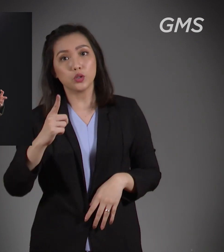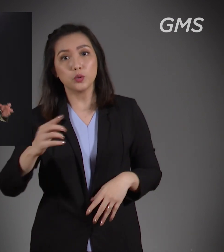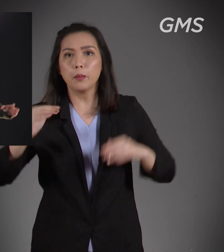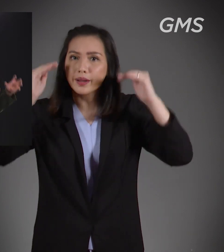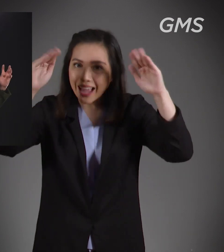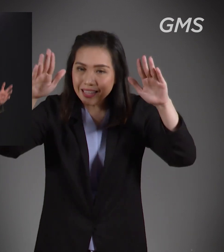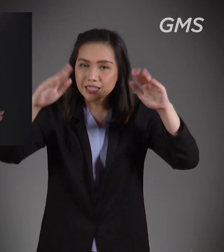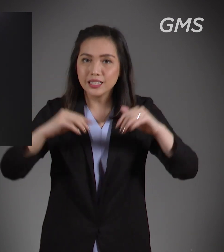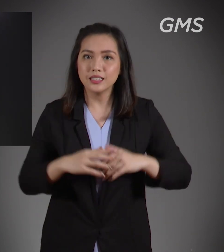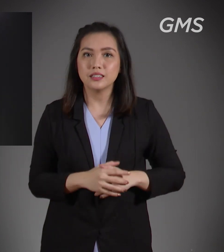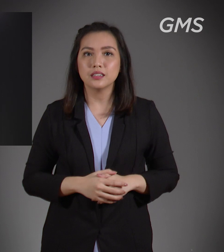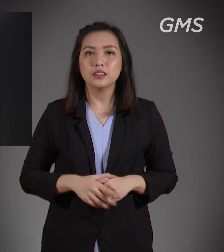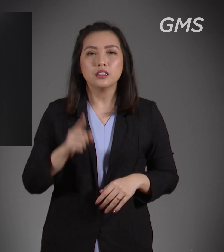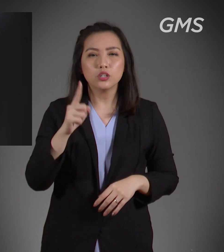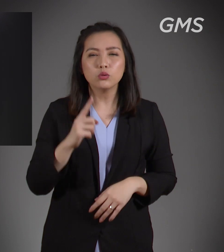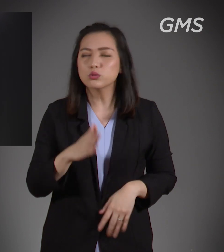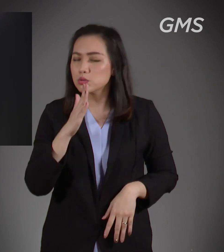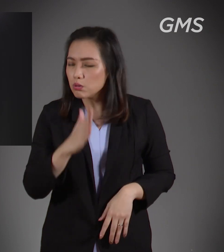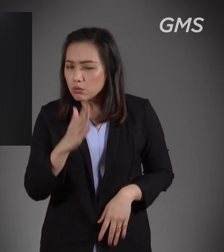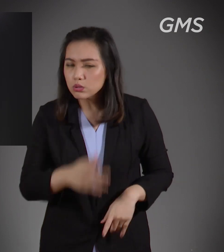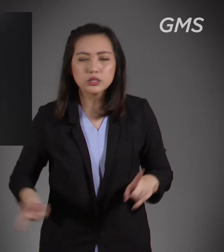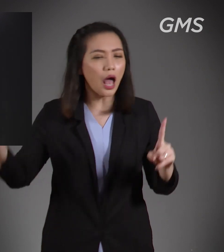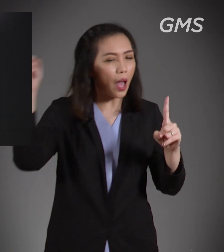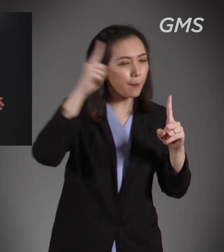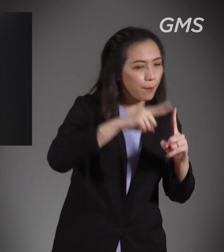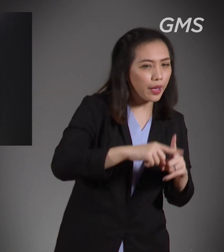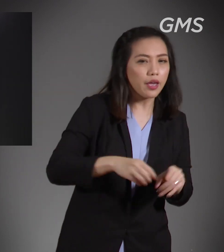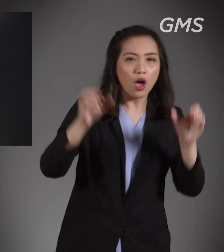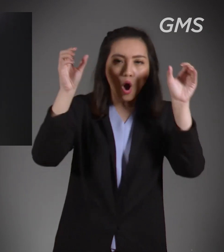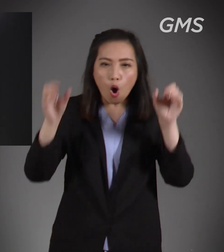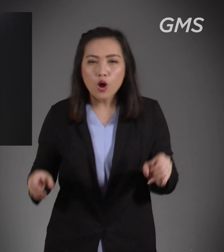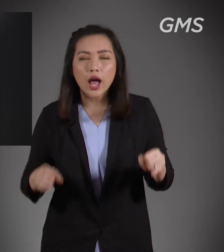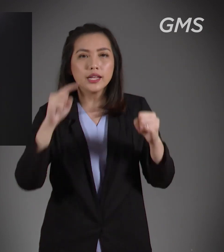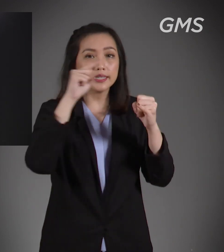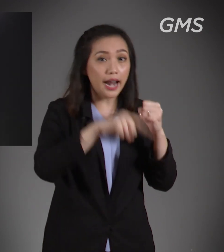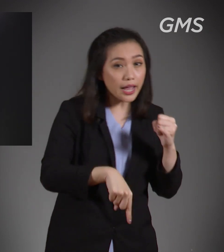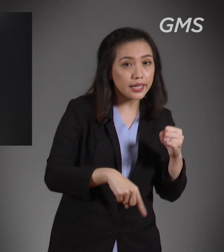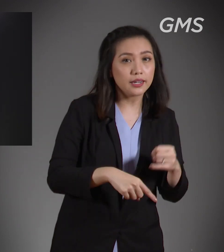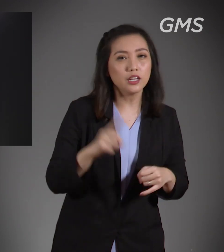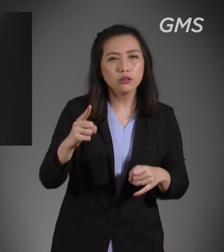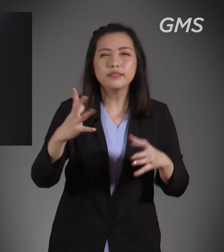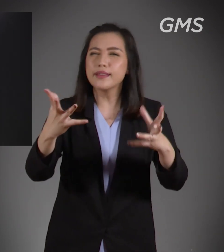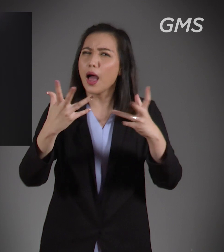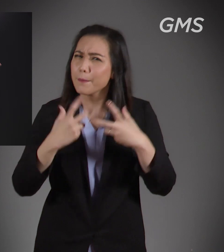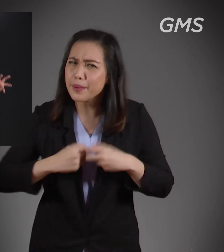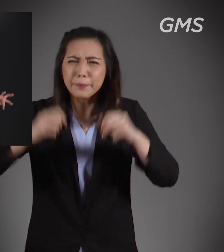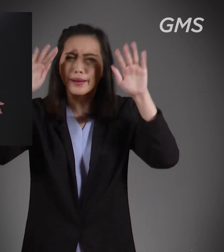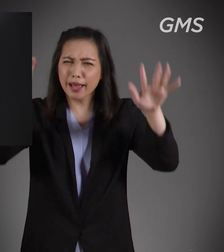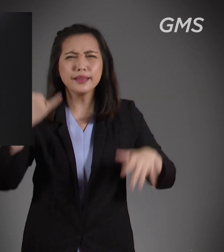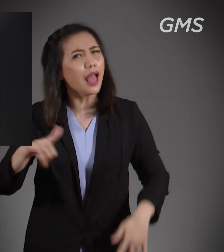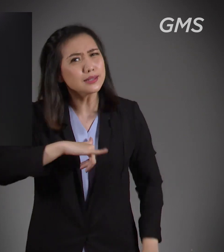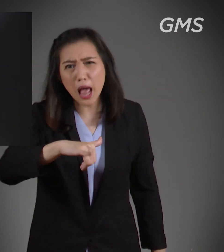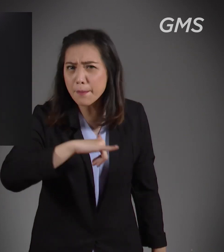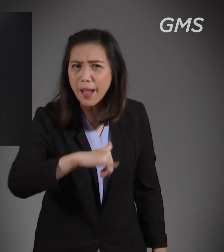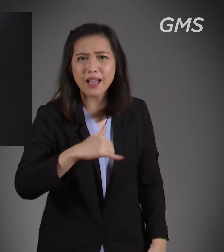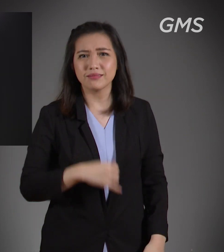itu sampai tamu terakhir, anggur terakhir sampai mau habis usai pesta itu, anggurnya